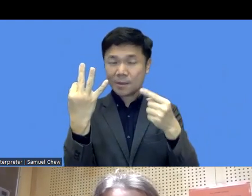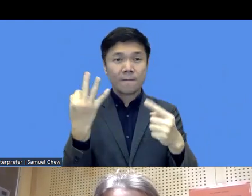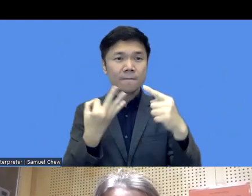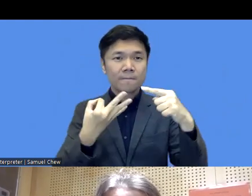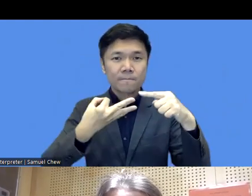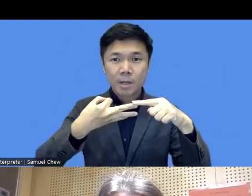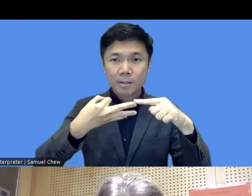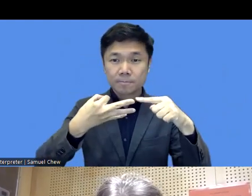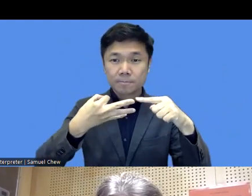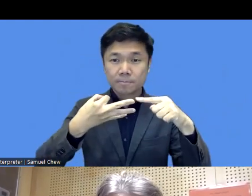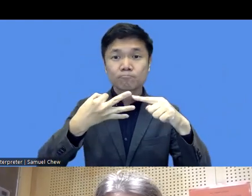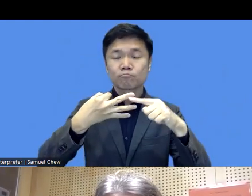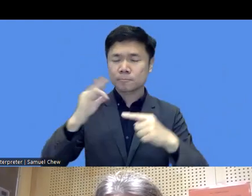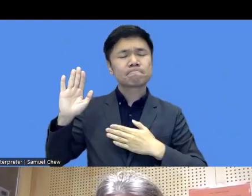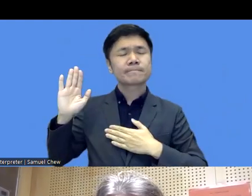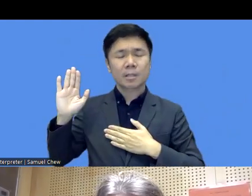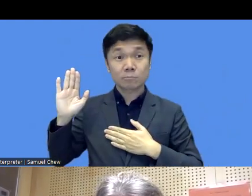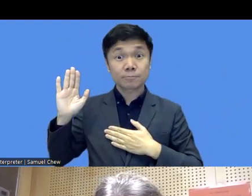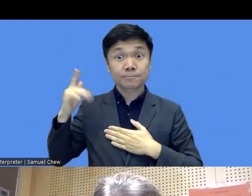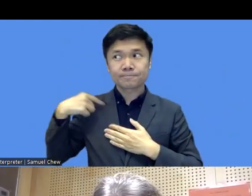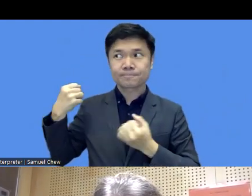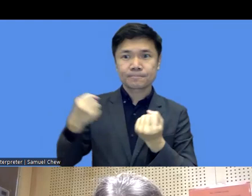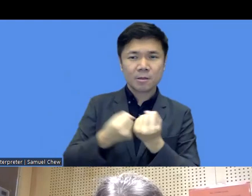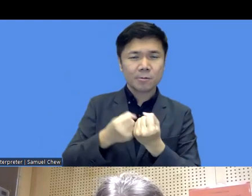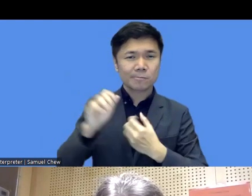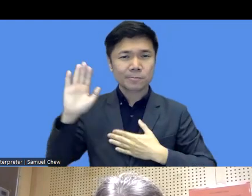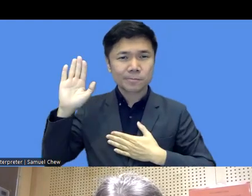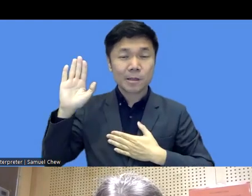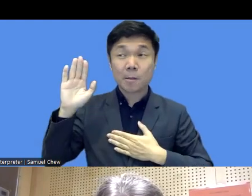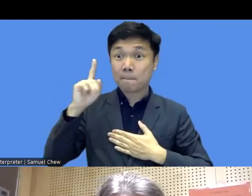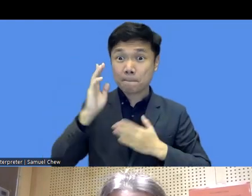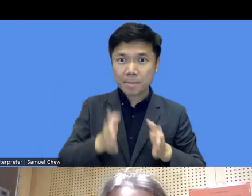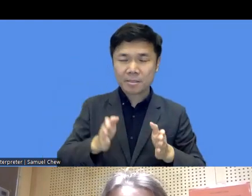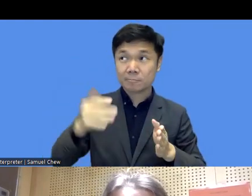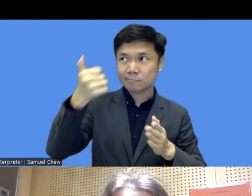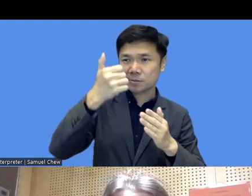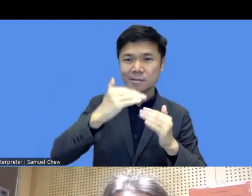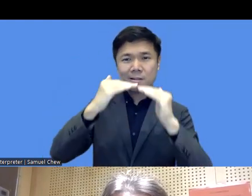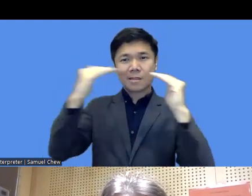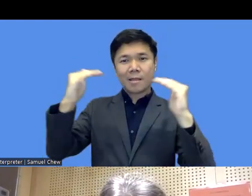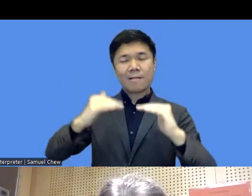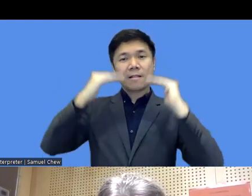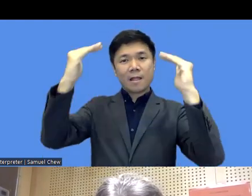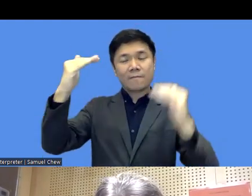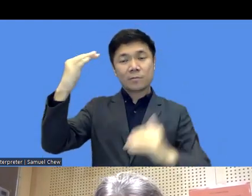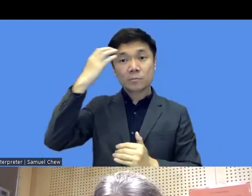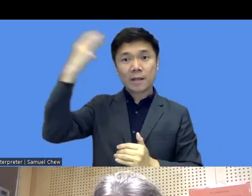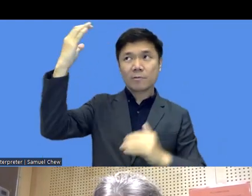primera, en cuanto a las recomendaciones que